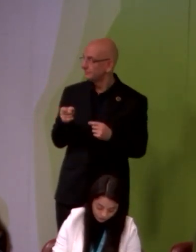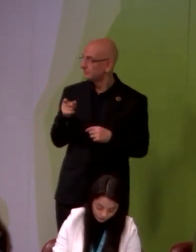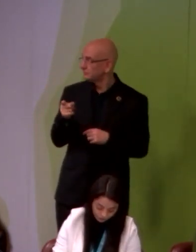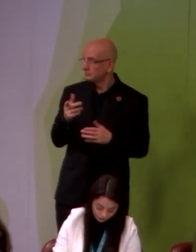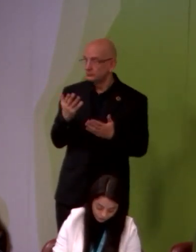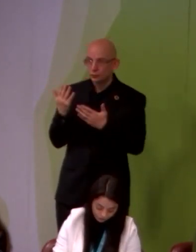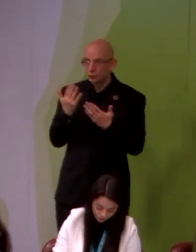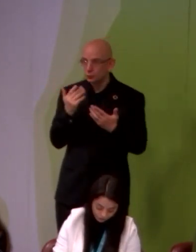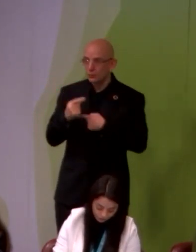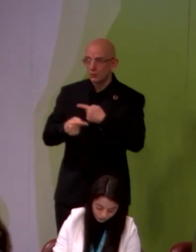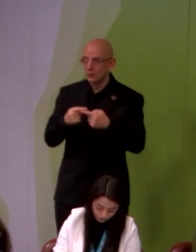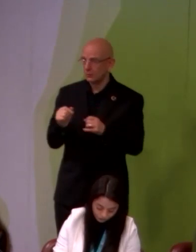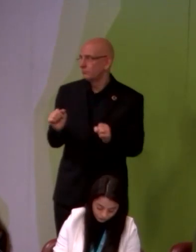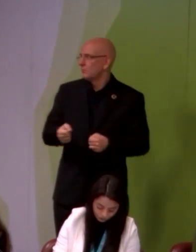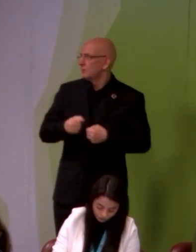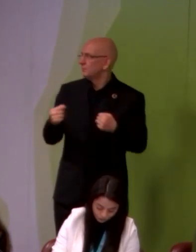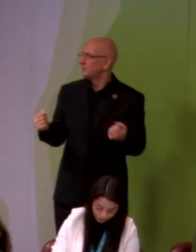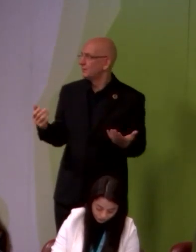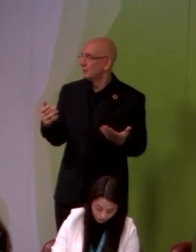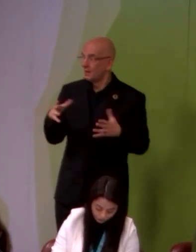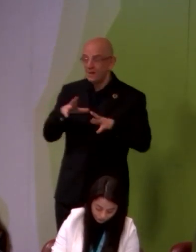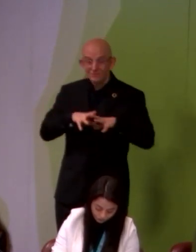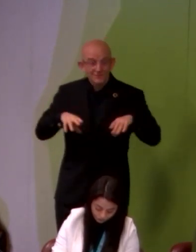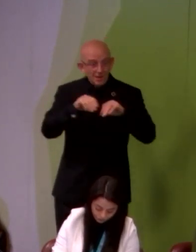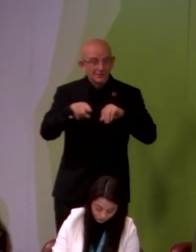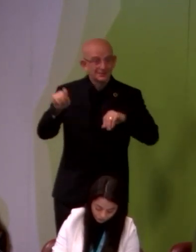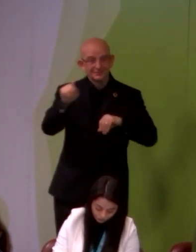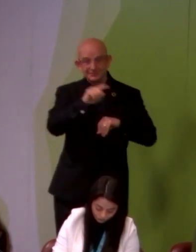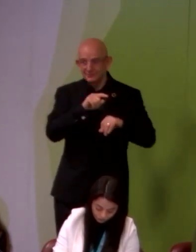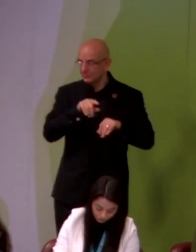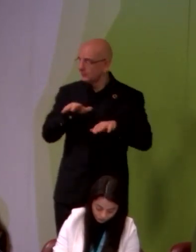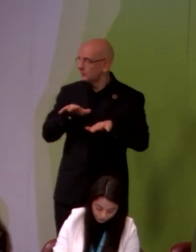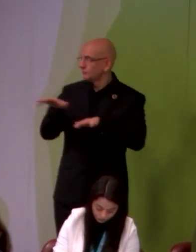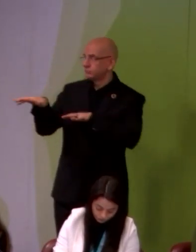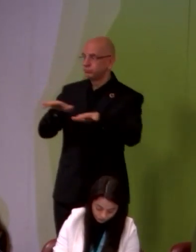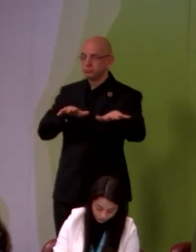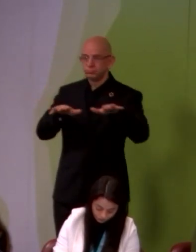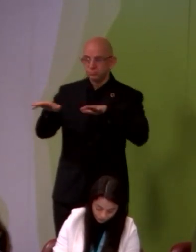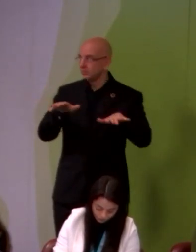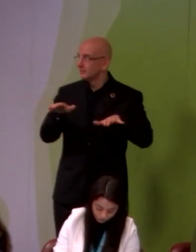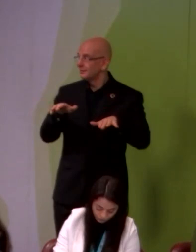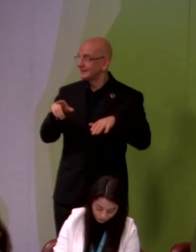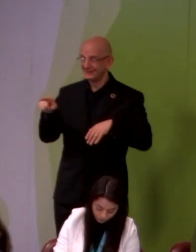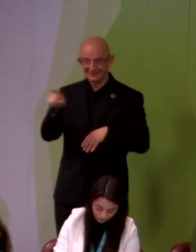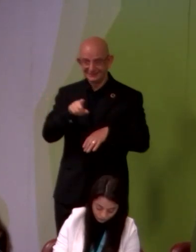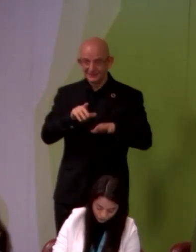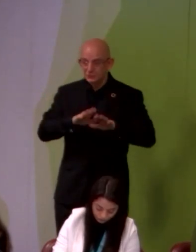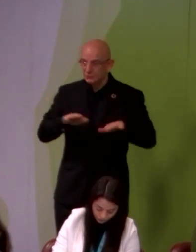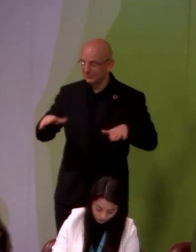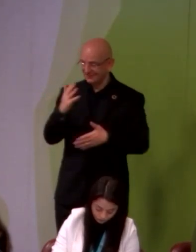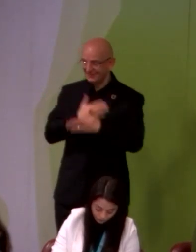familles ont déménagé. Beaucoup de personnes vivant avec handicap ont tout perdu,